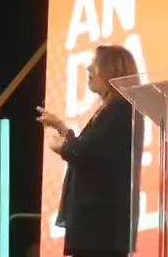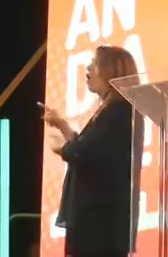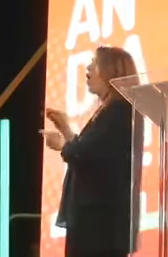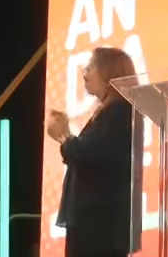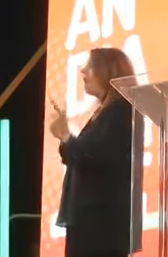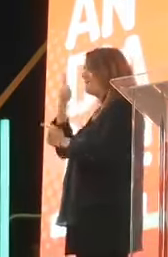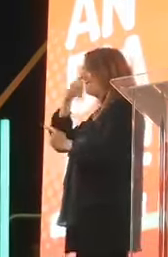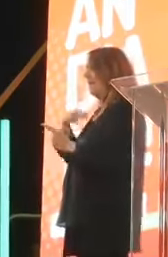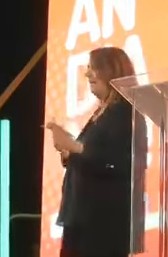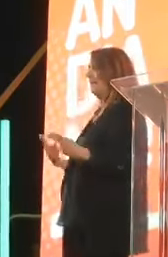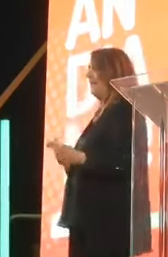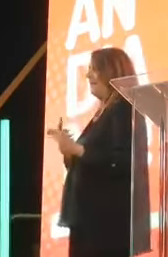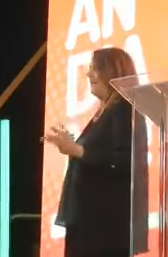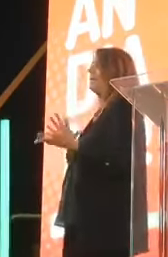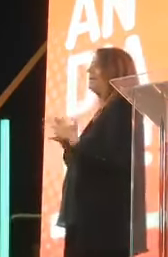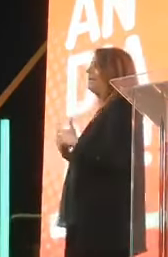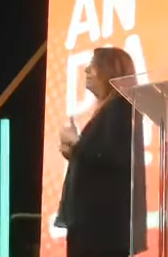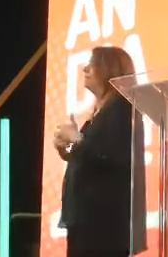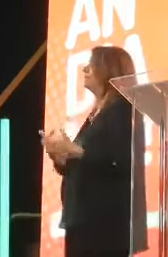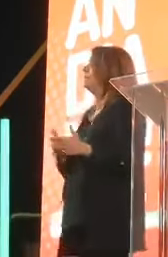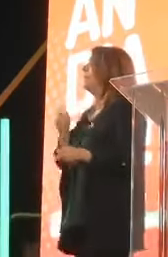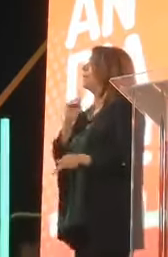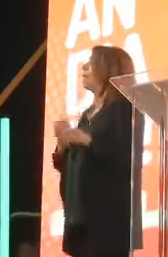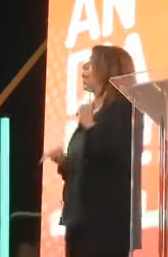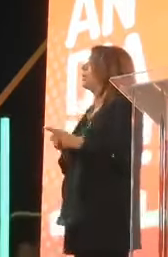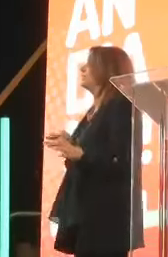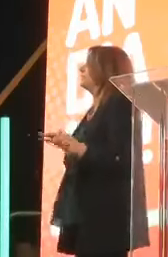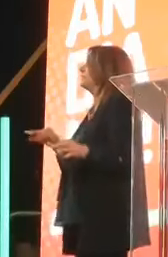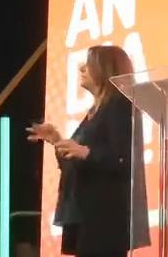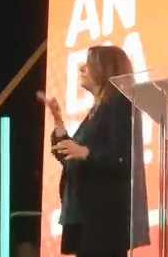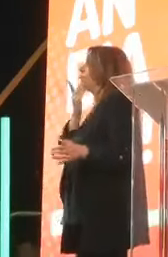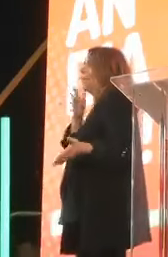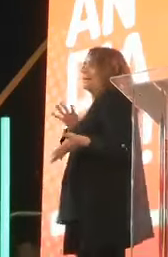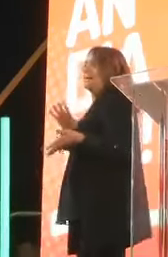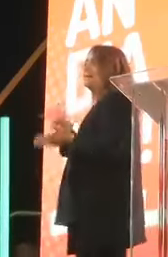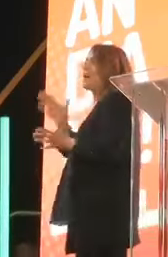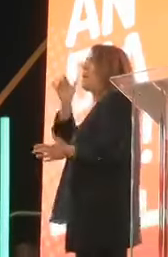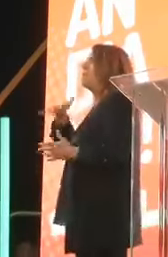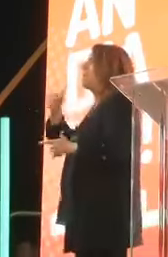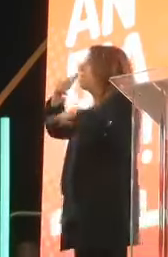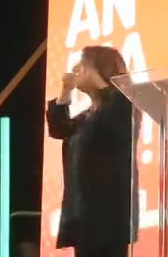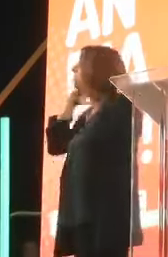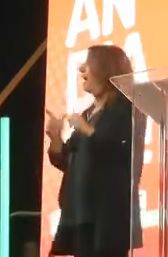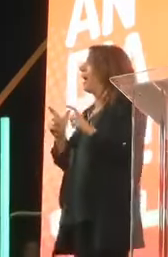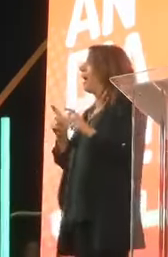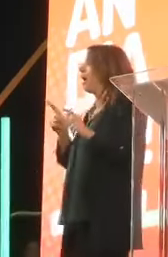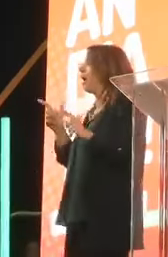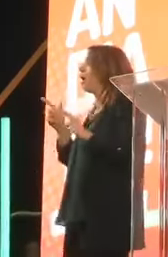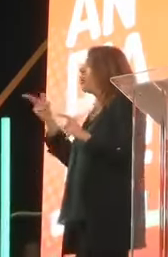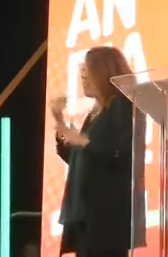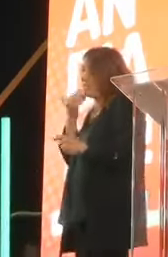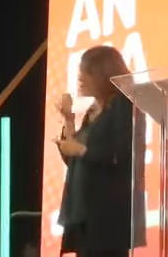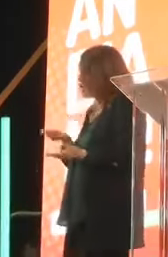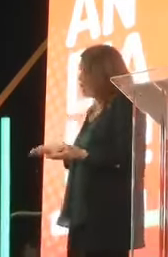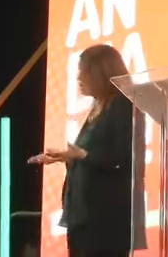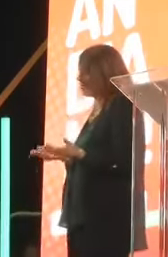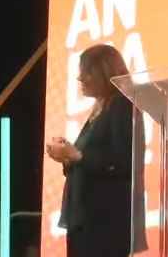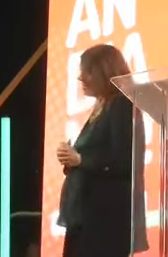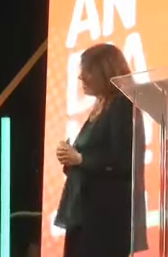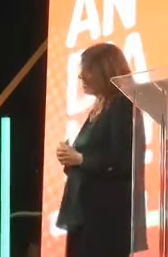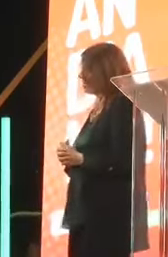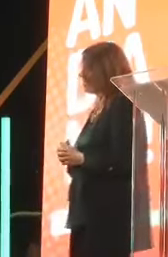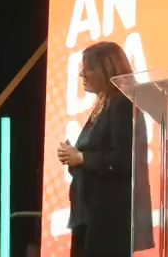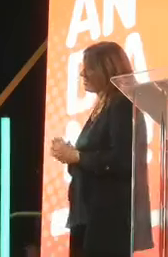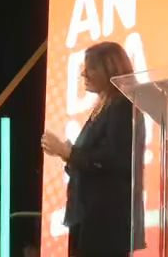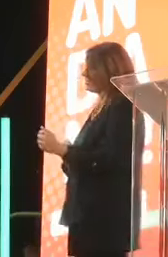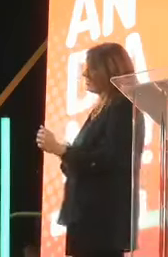saltare il banco con una scelta fortemente politica di mettere tutta Bari alla gogna. È una vergogna.